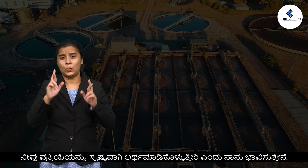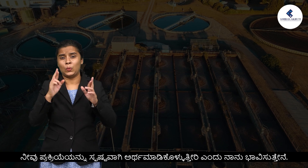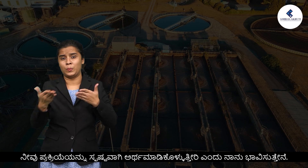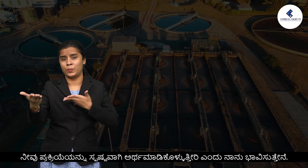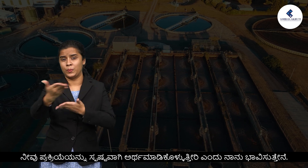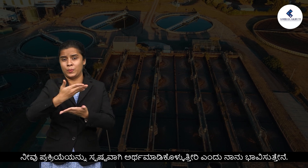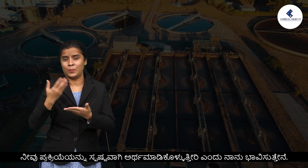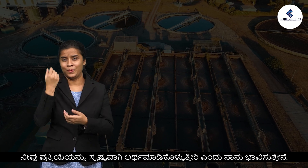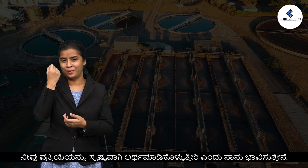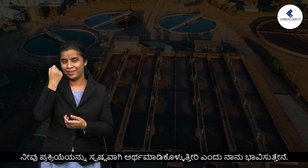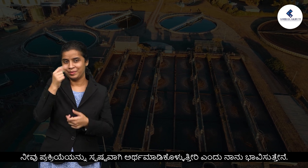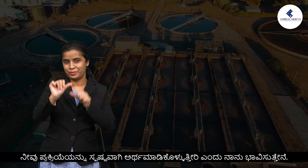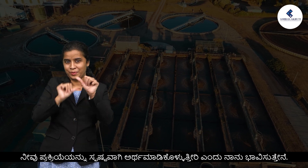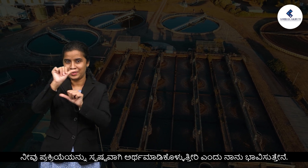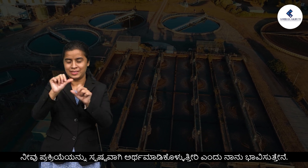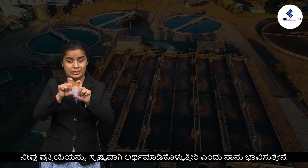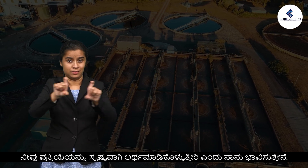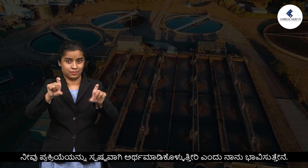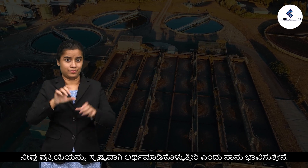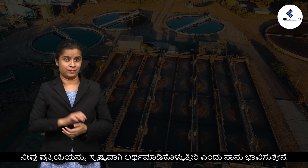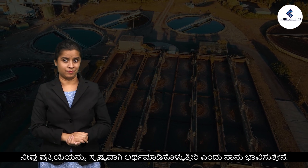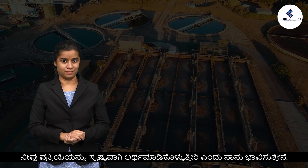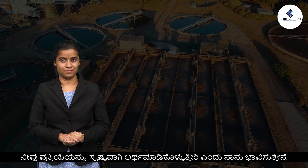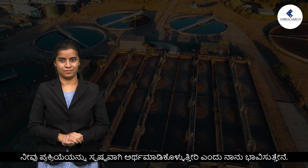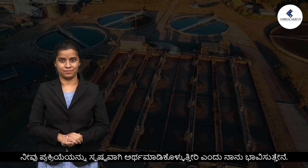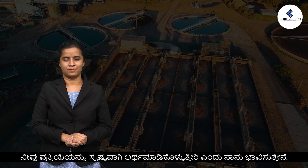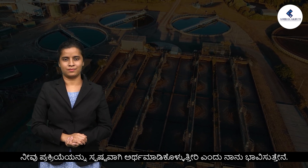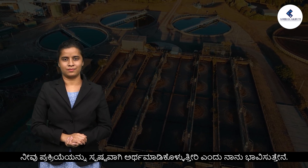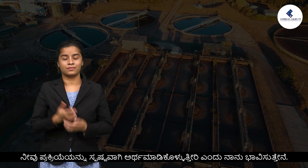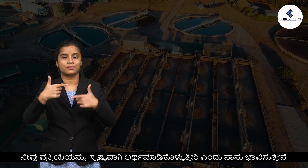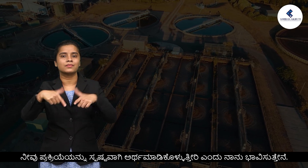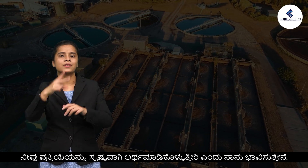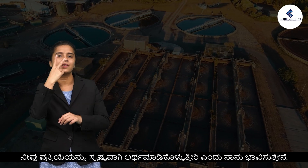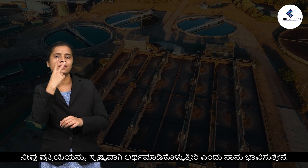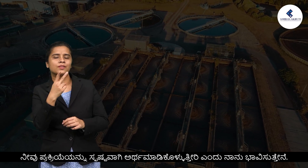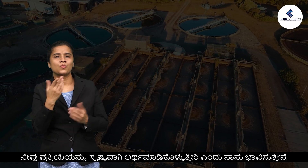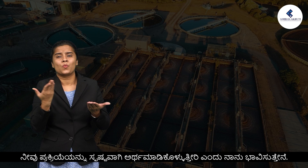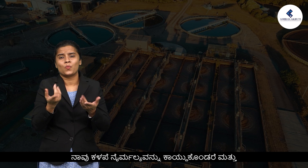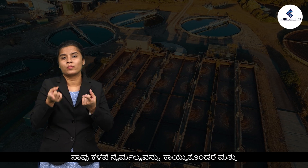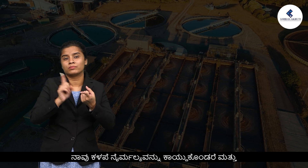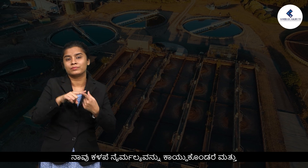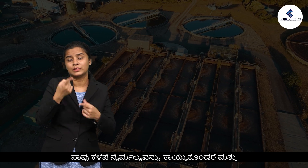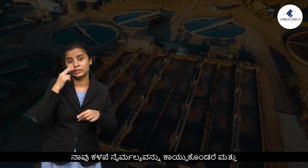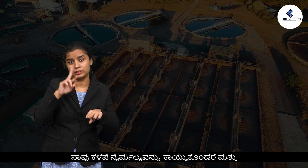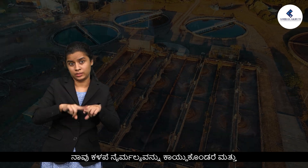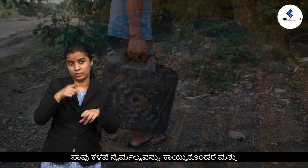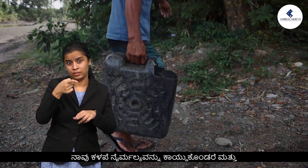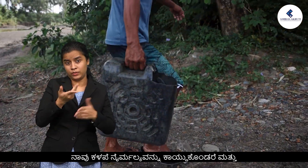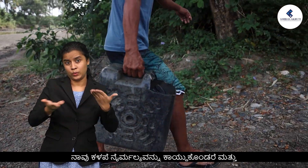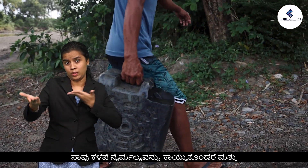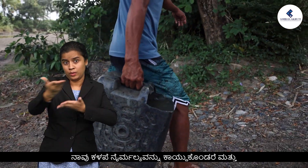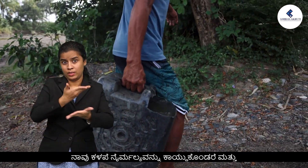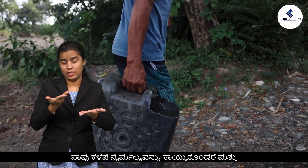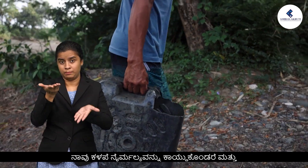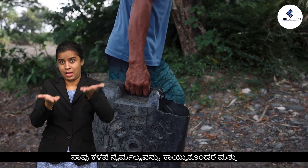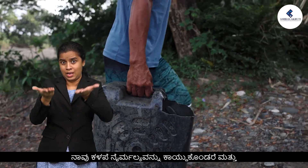ನೀವು ಪ್ರಕ್ರಿಯೆಯನ್ನು ಸ್ಪಷ್ಟವಾಗಿ ಅರ್ಥಮಾಡಿಕೊಳ್ಳುತ್ತೀರಿ ಎಂದು ನಾನು ಭಾವಿಸುತ್ತೇನೆ. ನಾವು ಕಳಪೆ